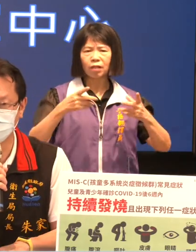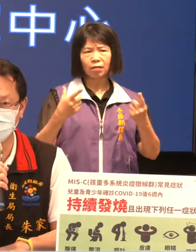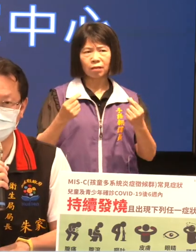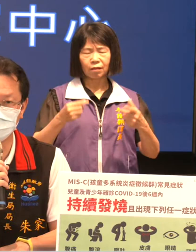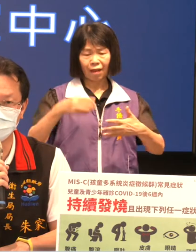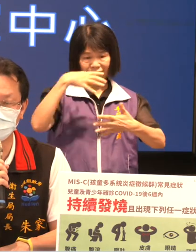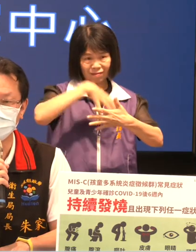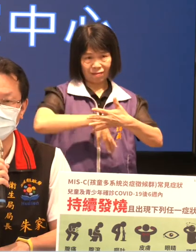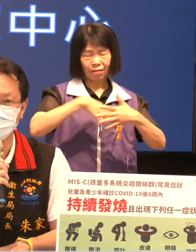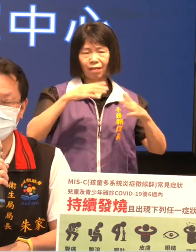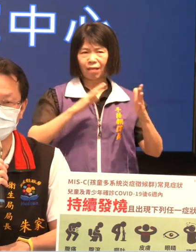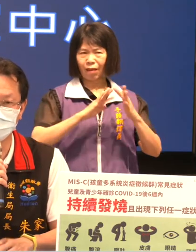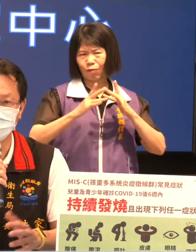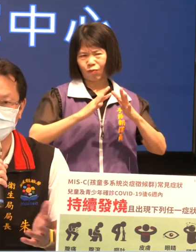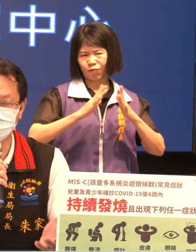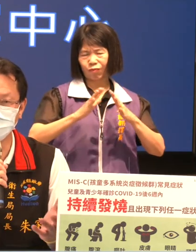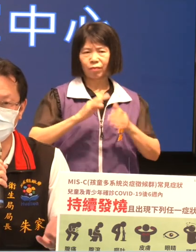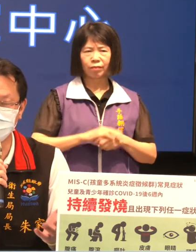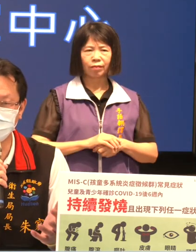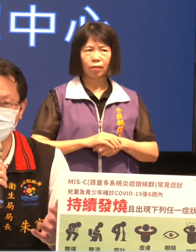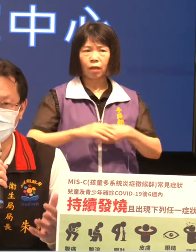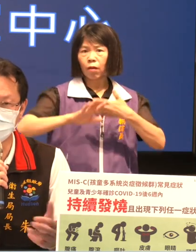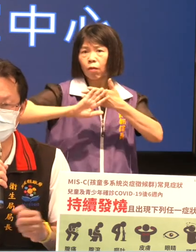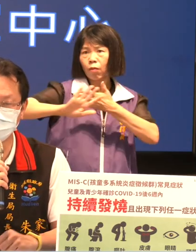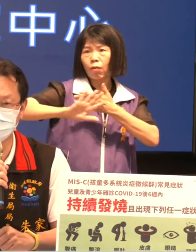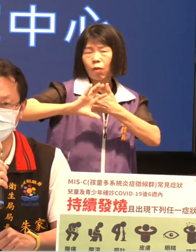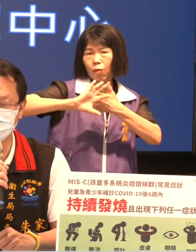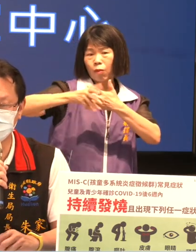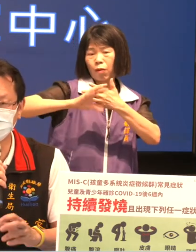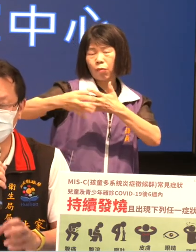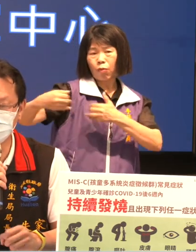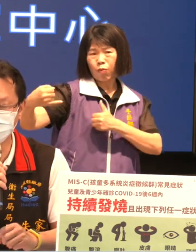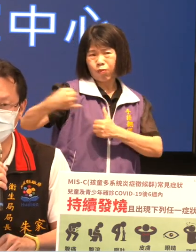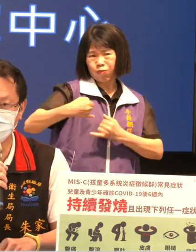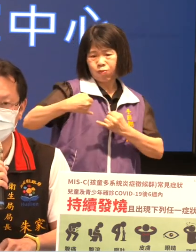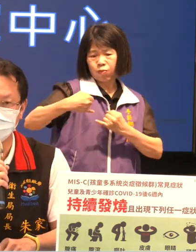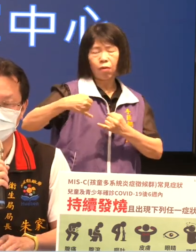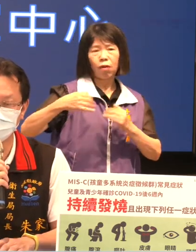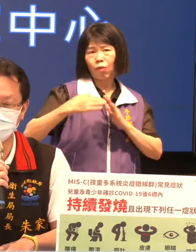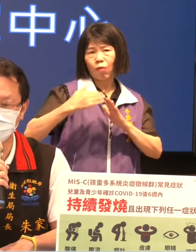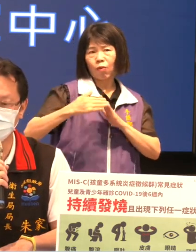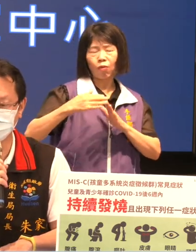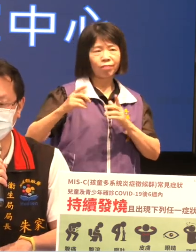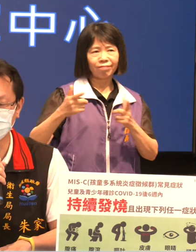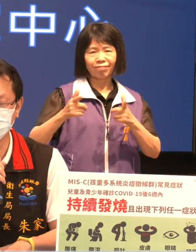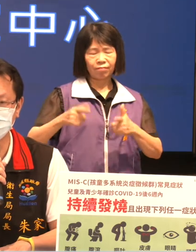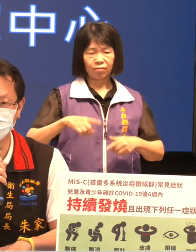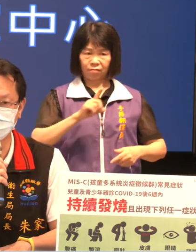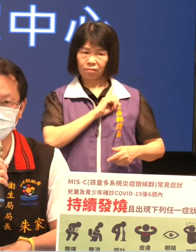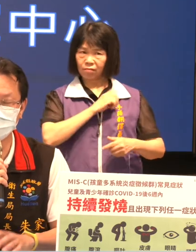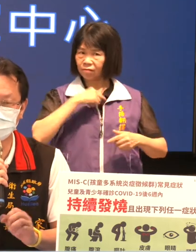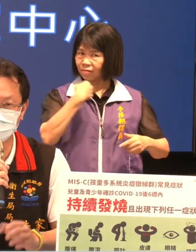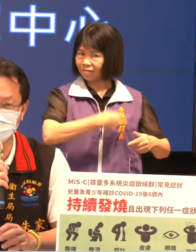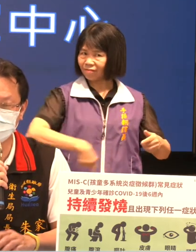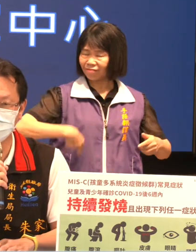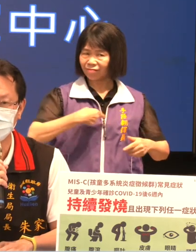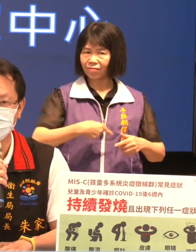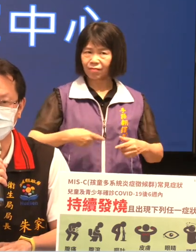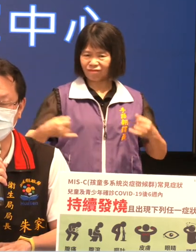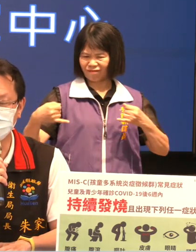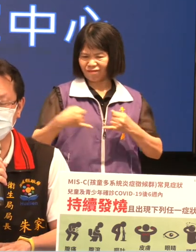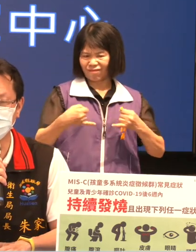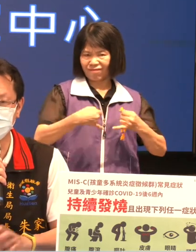乱内乱就是不是外来的攻击，而是内部的内乱所造成的结果，我们体内